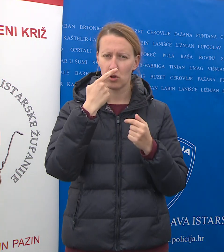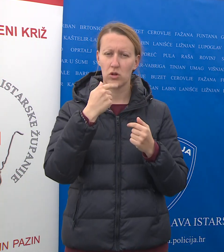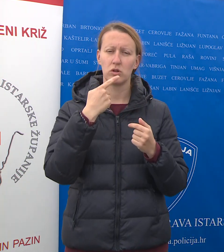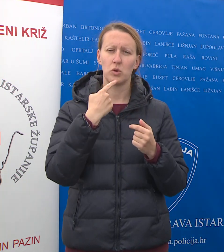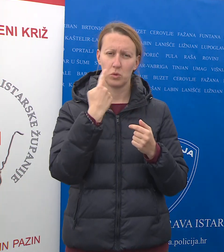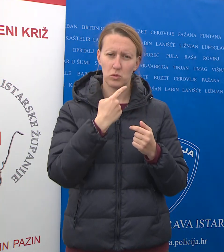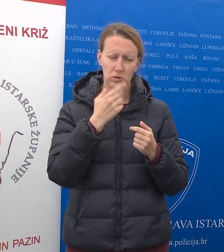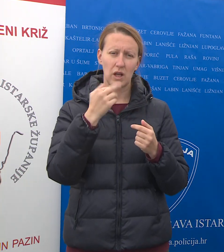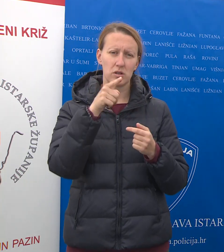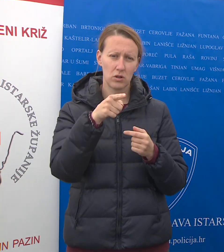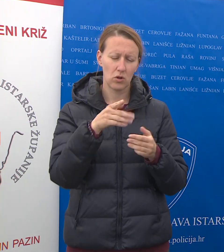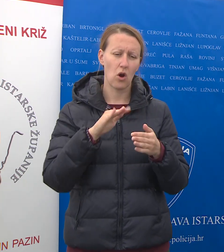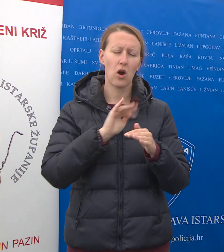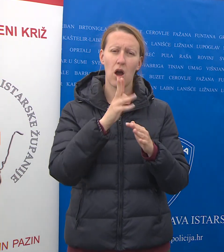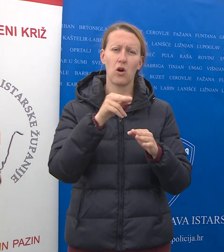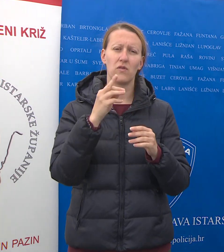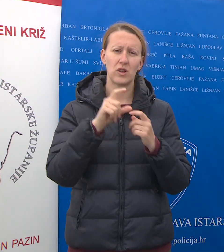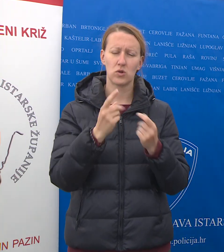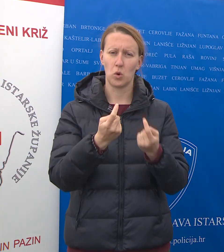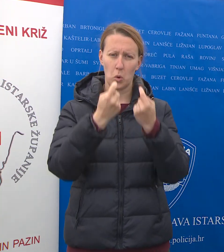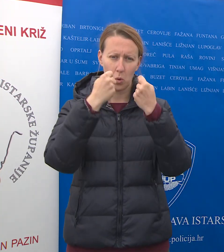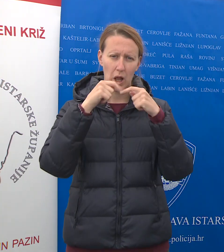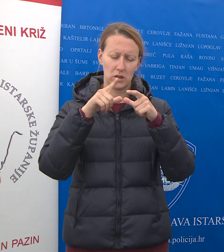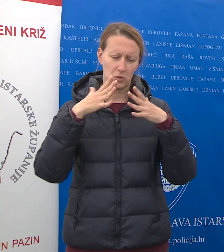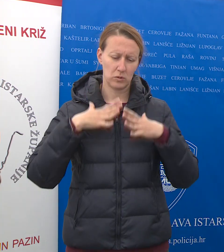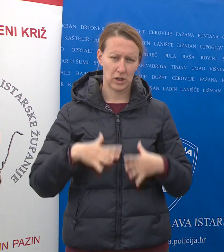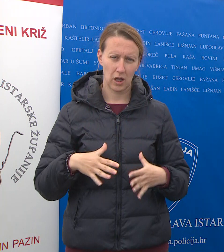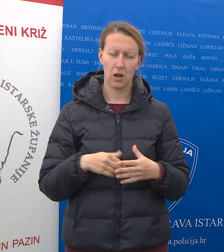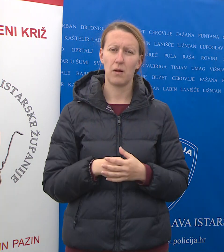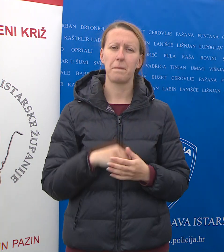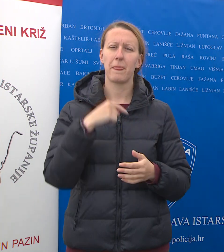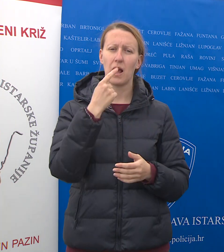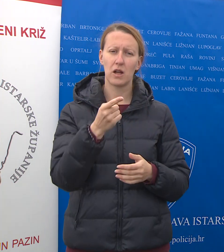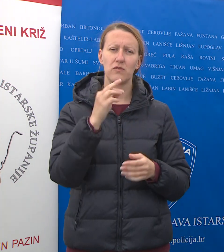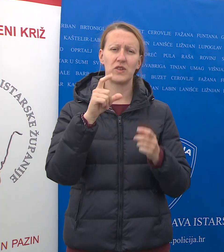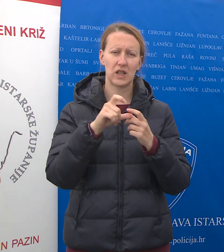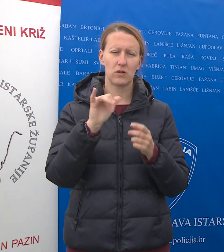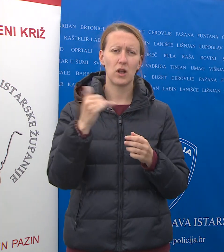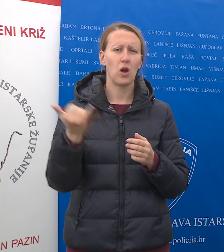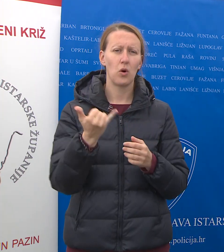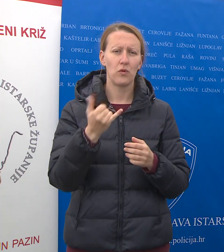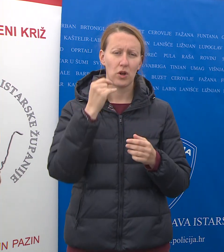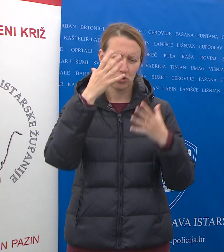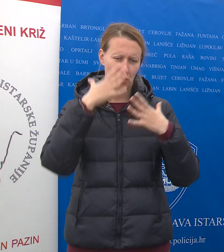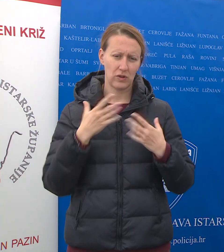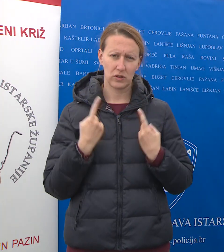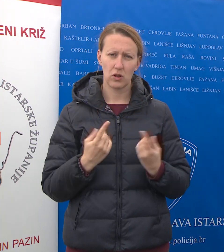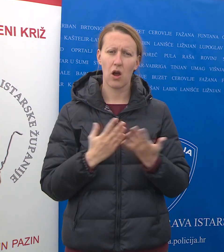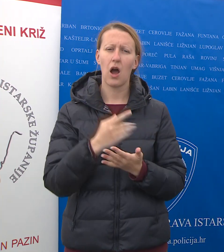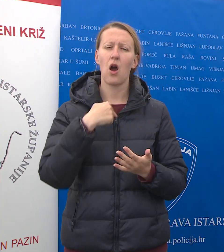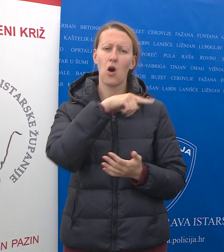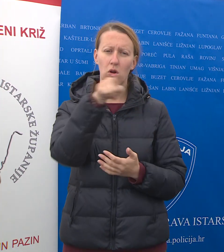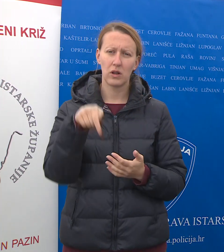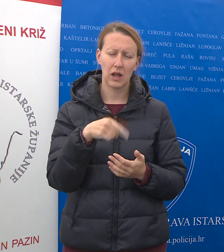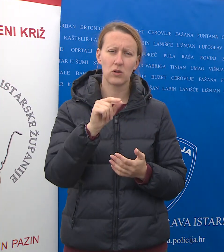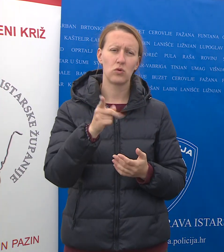i usta, jer su to putevi kako virus ulazi u ljudski organizam. Rekli smo, virus je uvijek na čovjeku, a kod nas